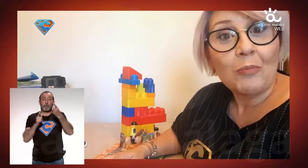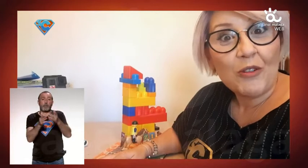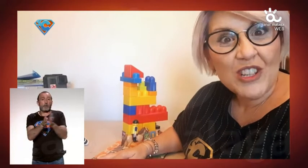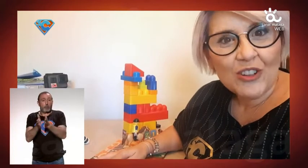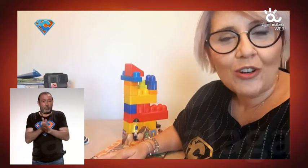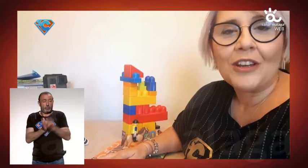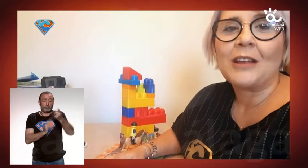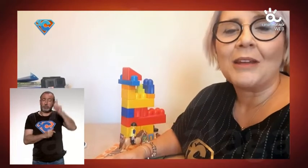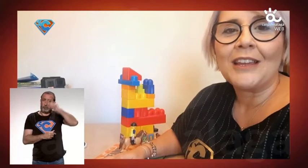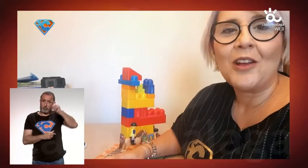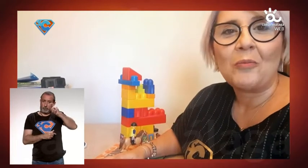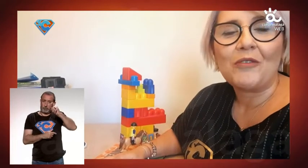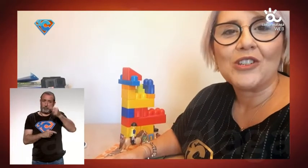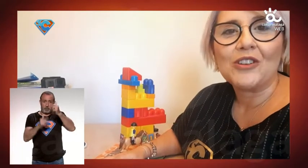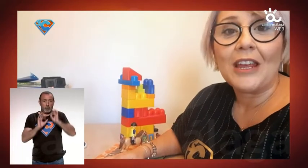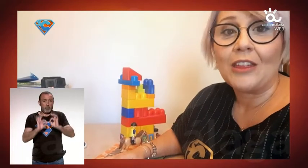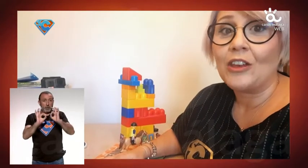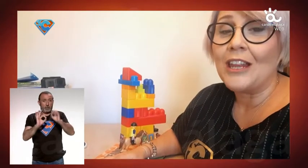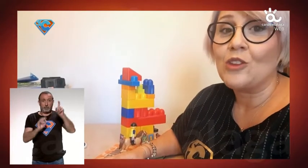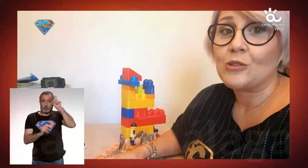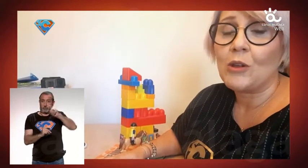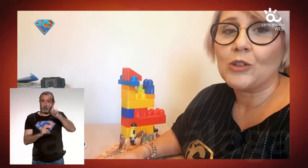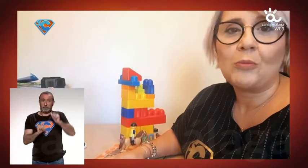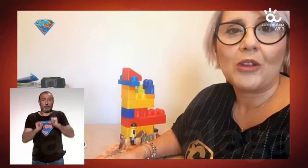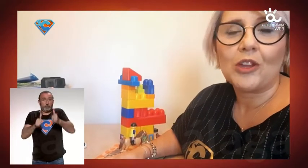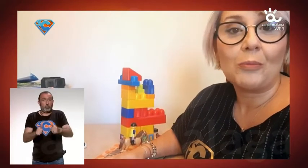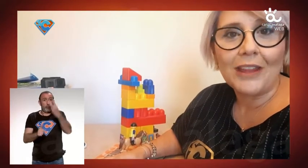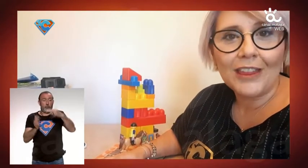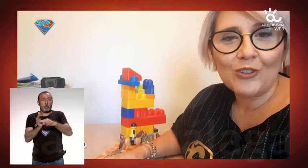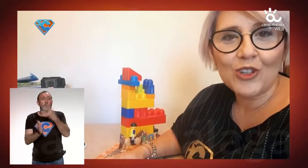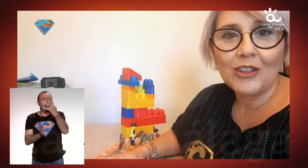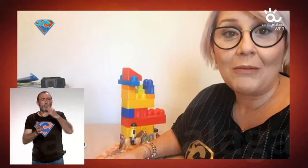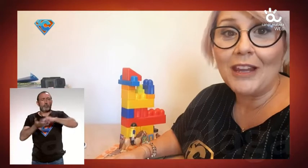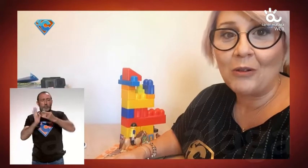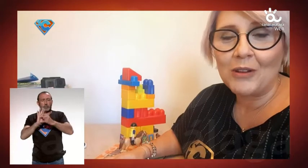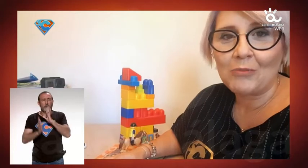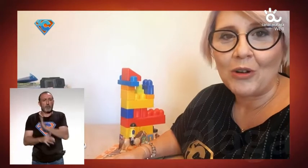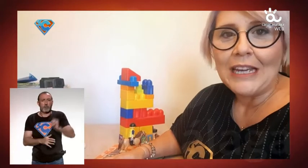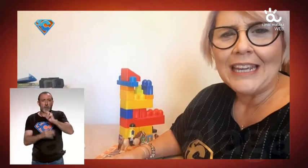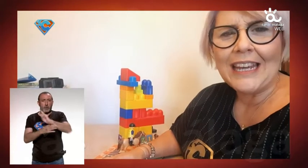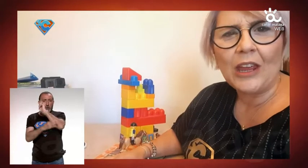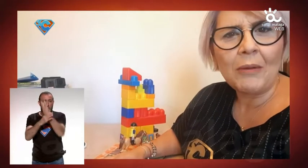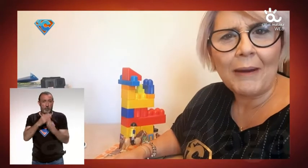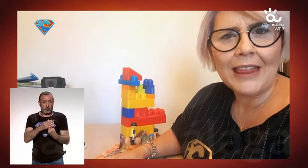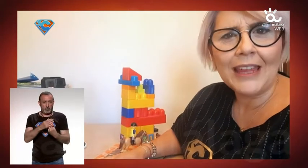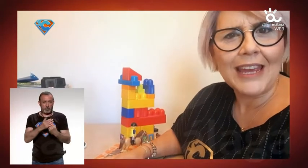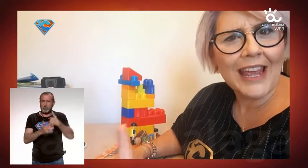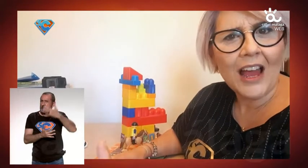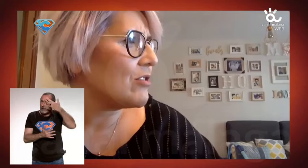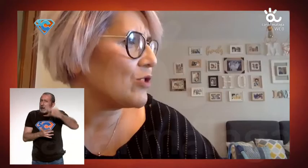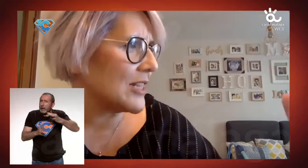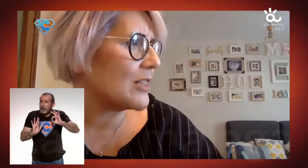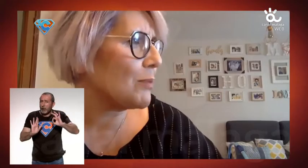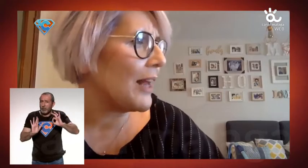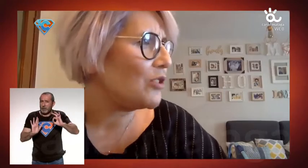compañero, un profesor concretamente, un profesor que inició en el año 2004 un proyecto precioso de bilingüismo y creo, me parece que